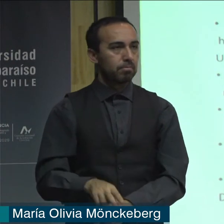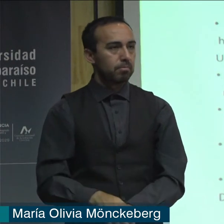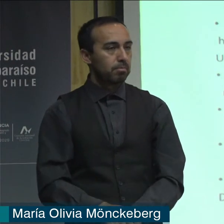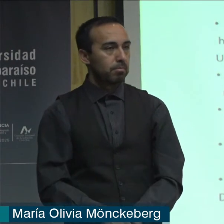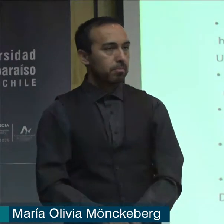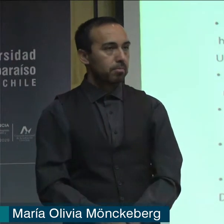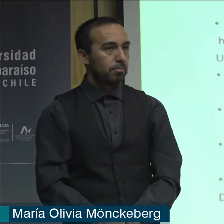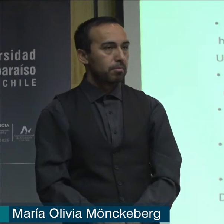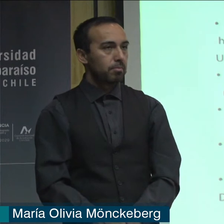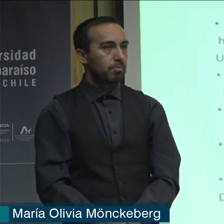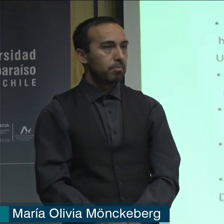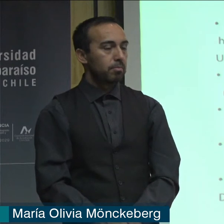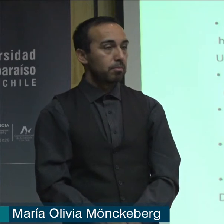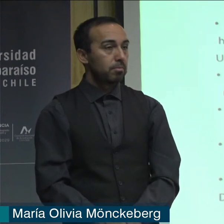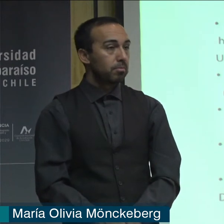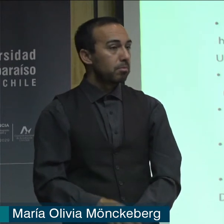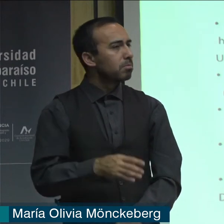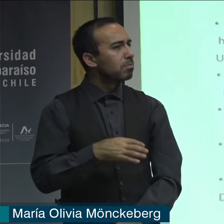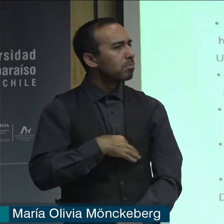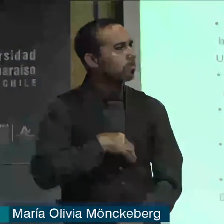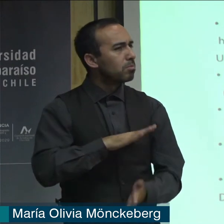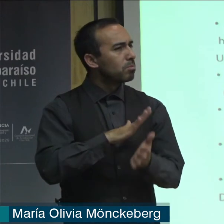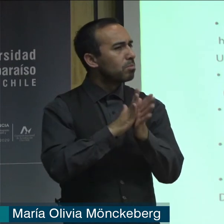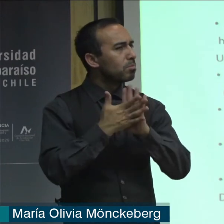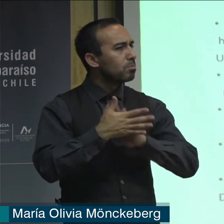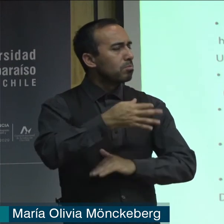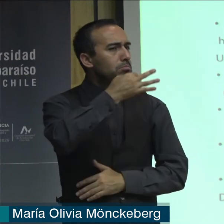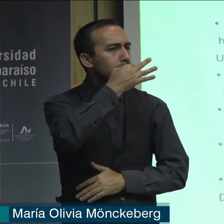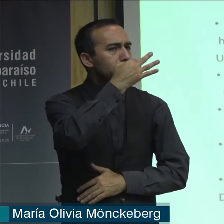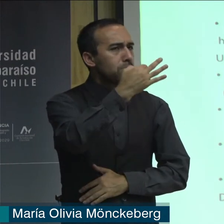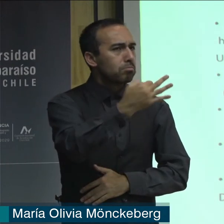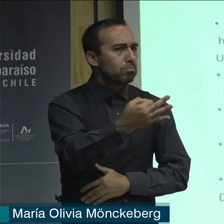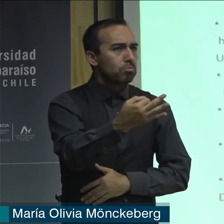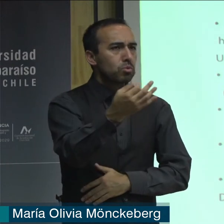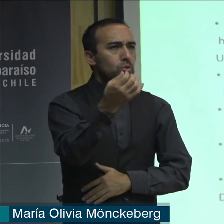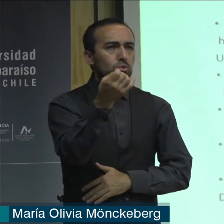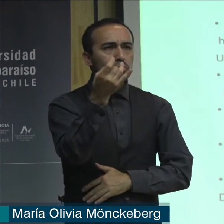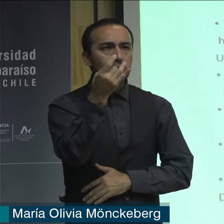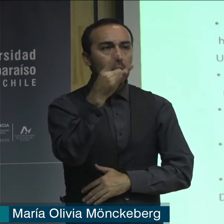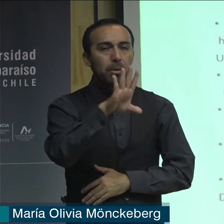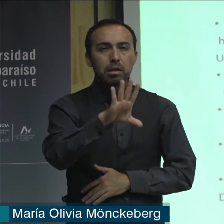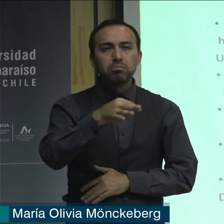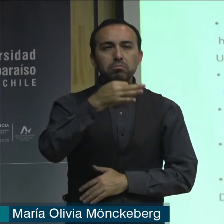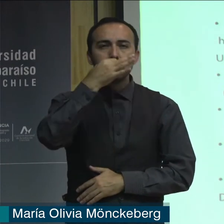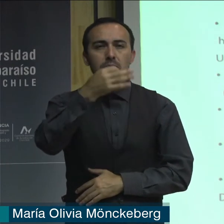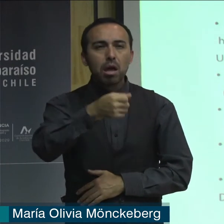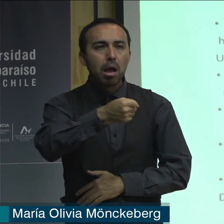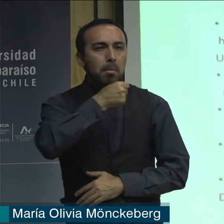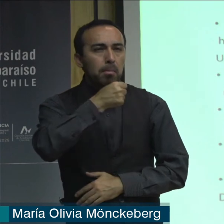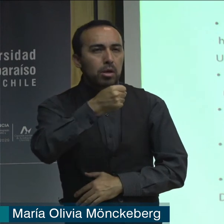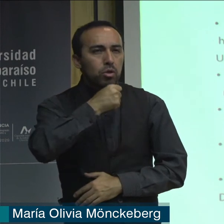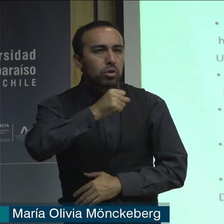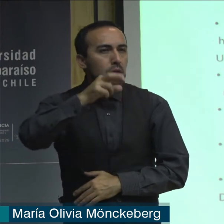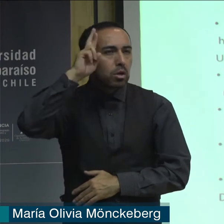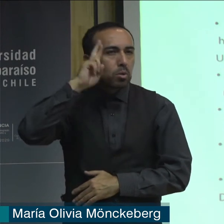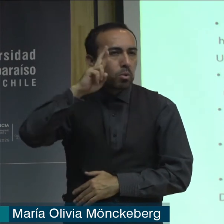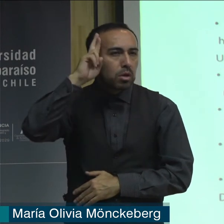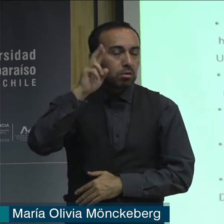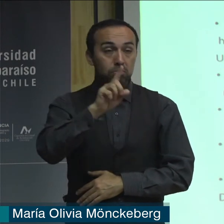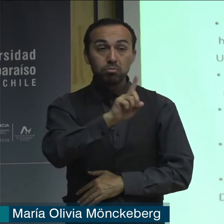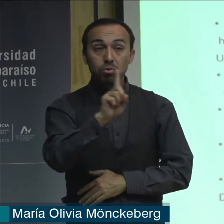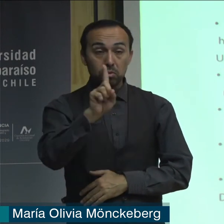dijo Esto no por una fan periodístico no más de hacer algunos recuerdos